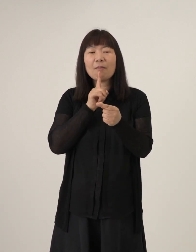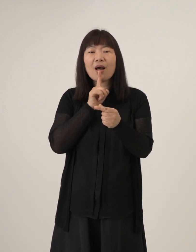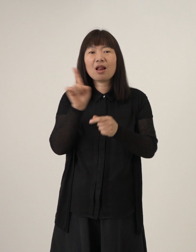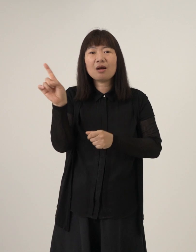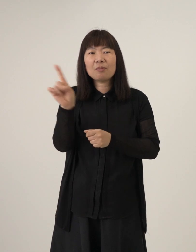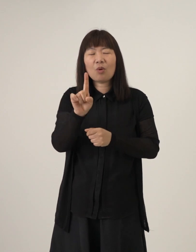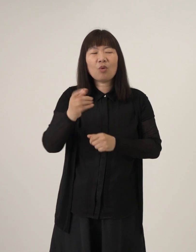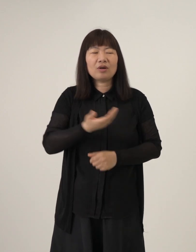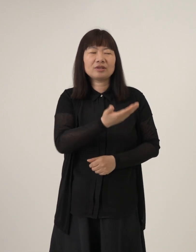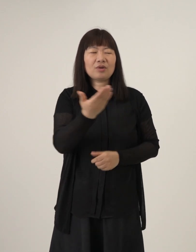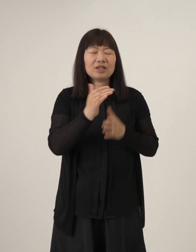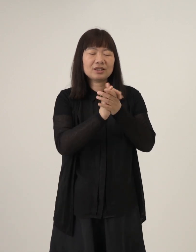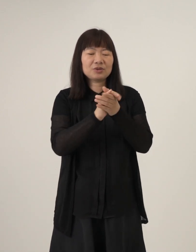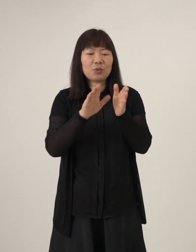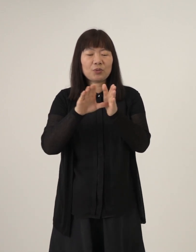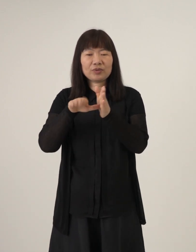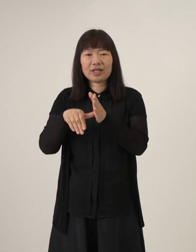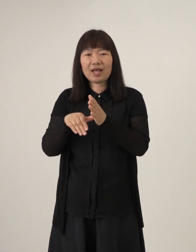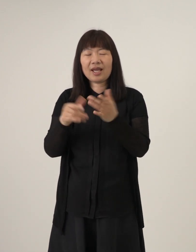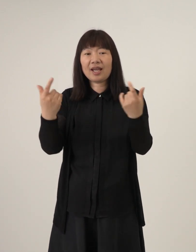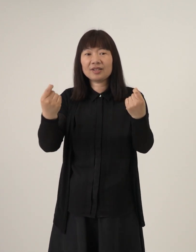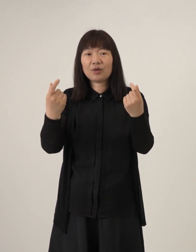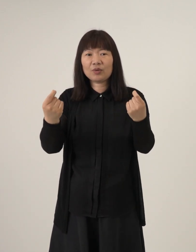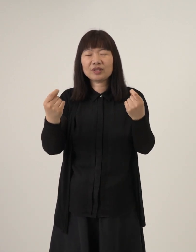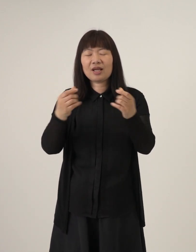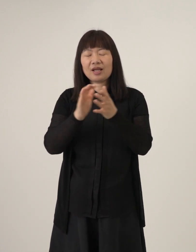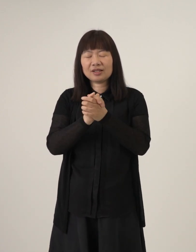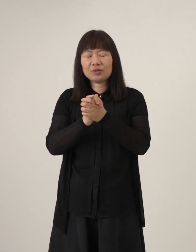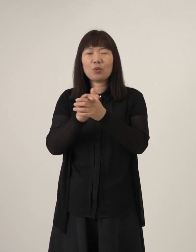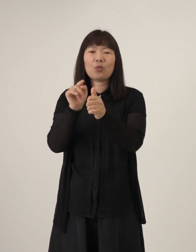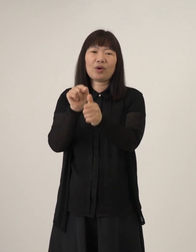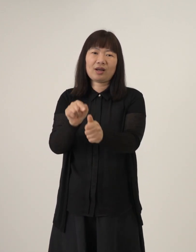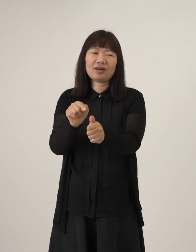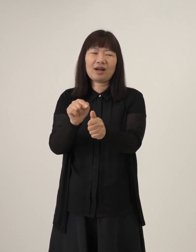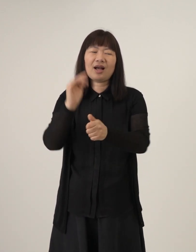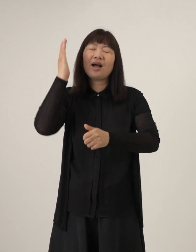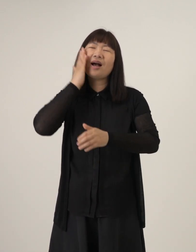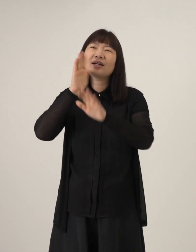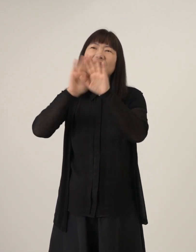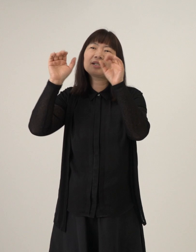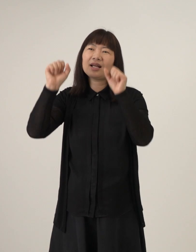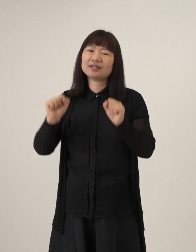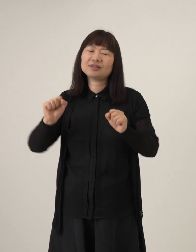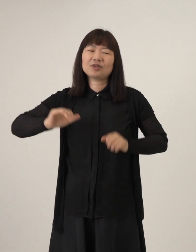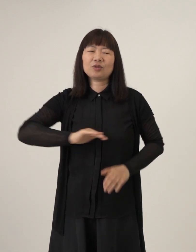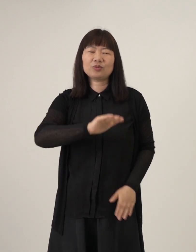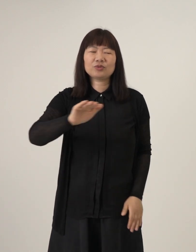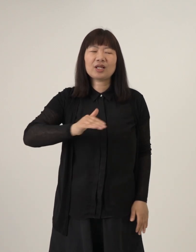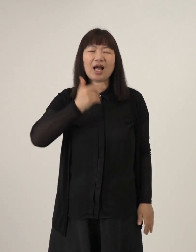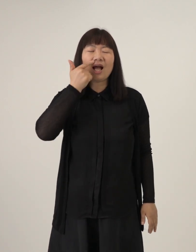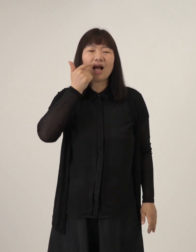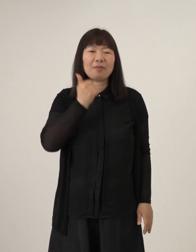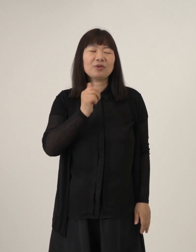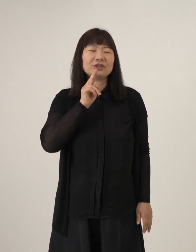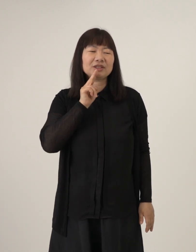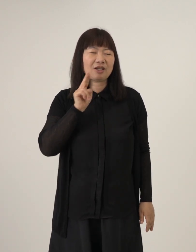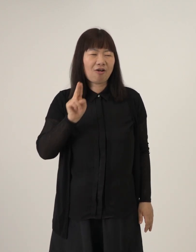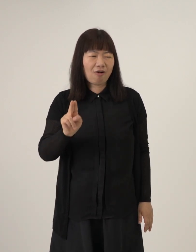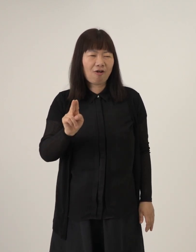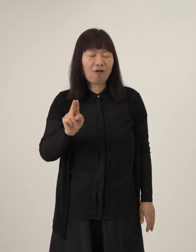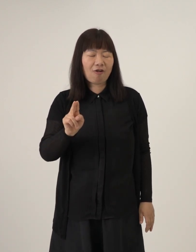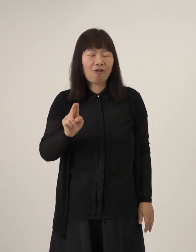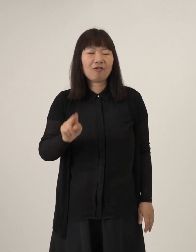뭐였어요? 너희는 기도할 때에 이렇게 기도하거라. 하늘에 계신 우리